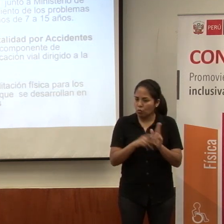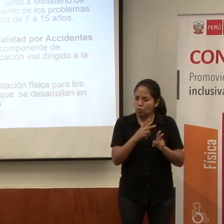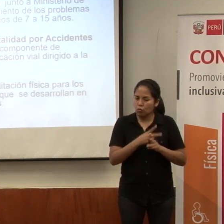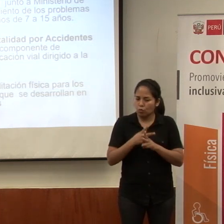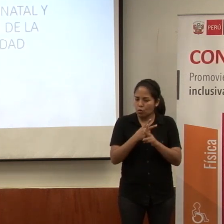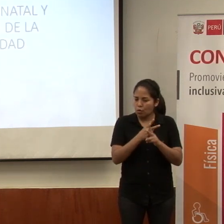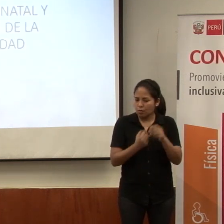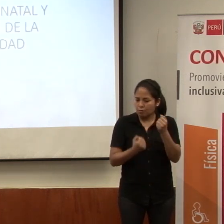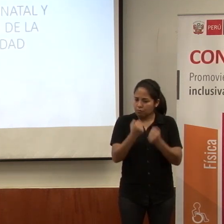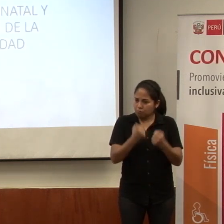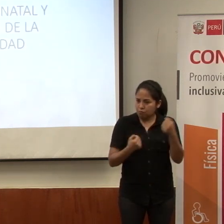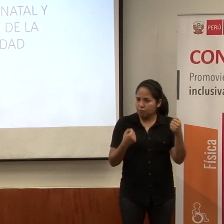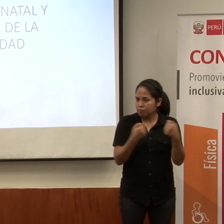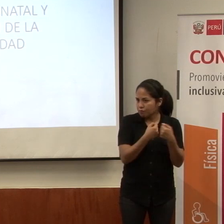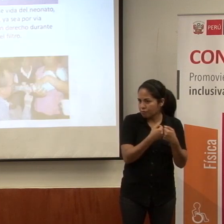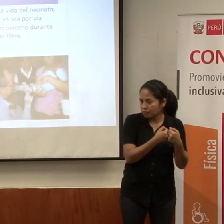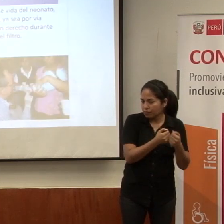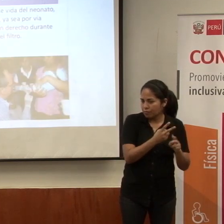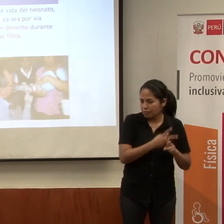tránsito